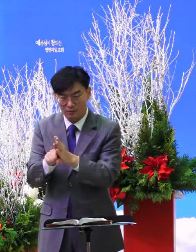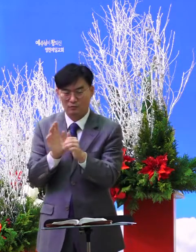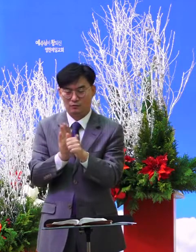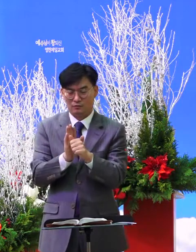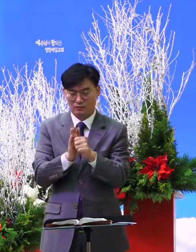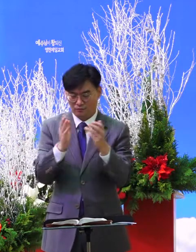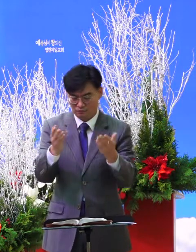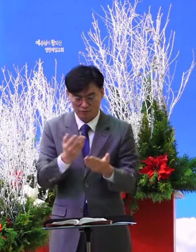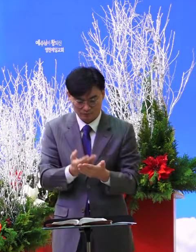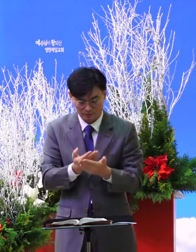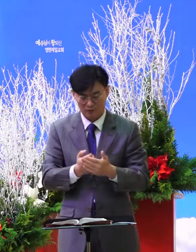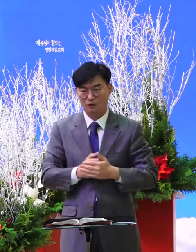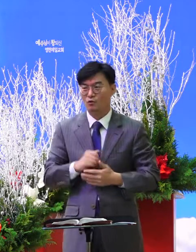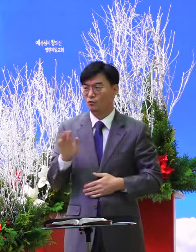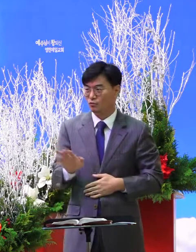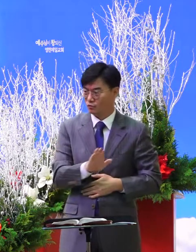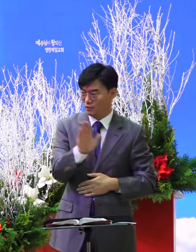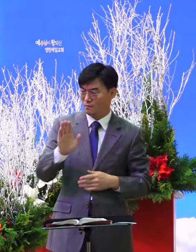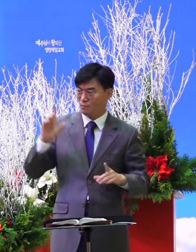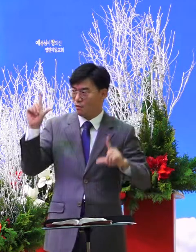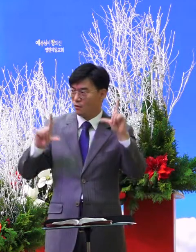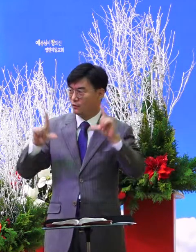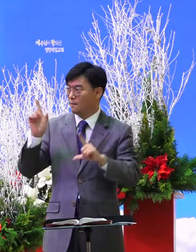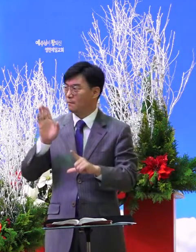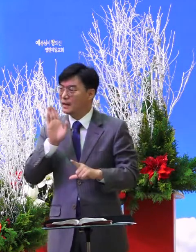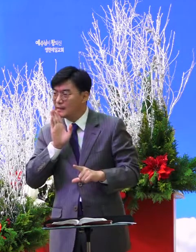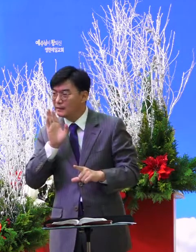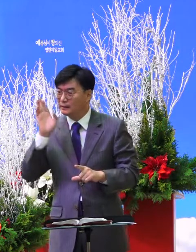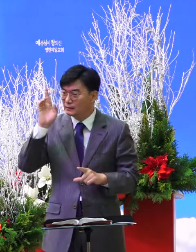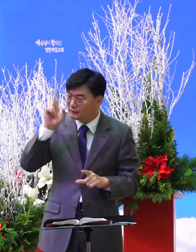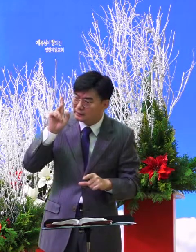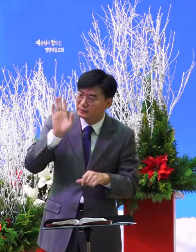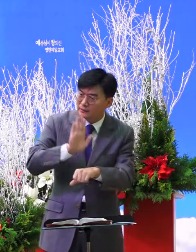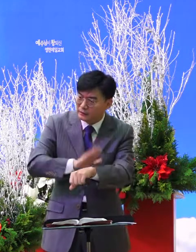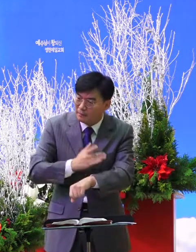무엇이 다른지 뒤돌아보는 시간 되게 하여 주시옵소서.